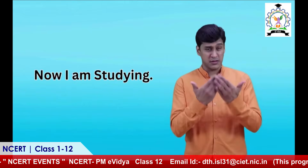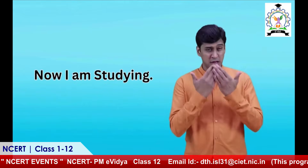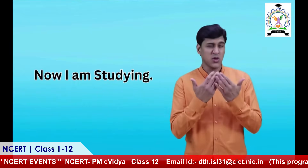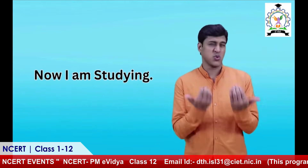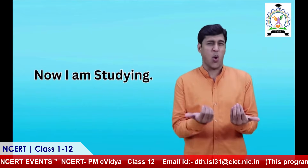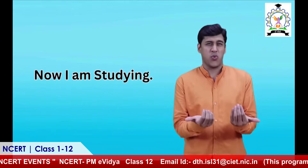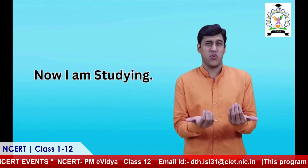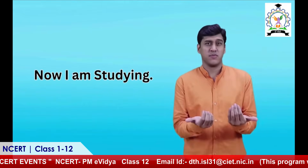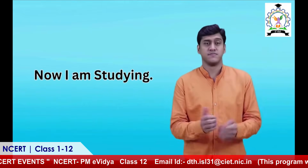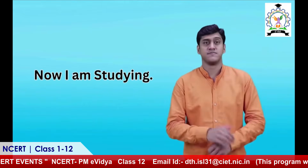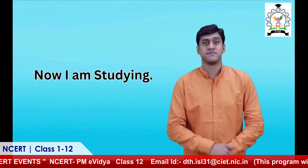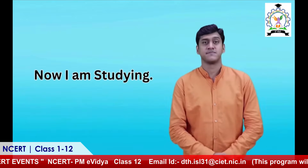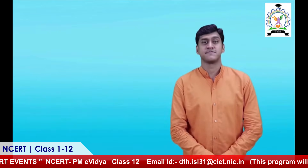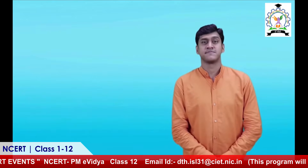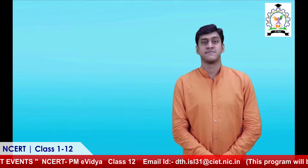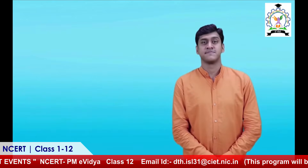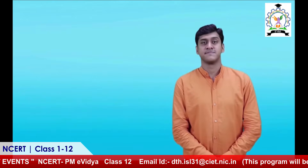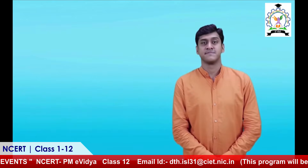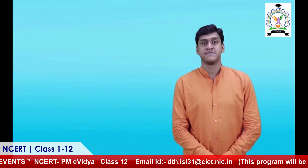मैं अभी पढ़ाई कर रहा हूं।